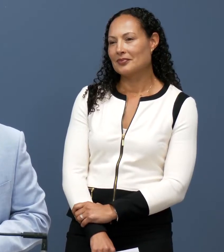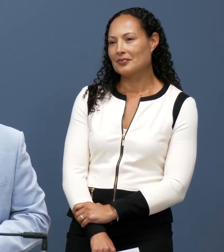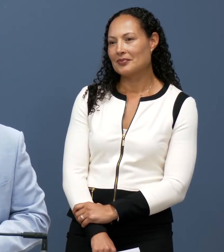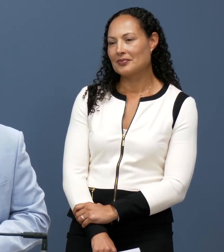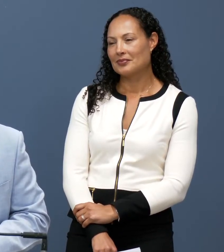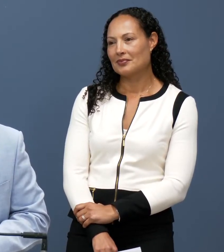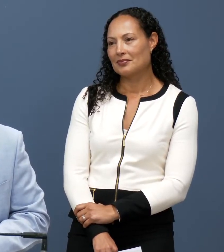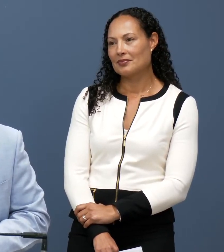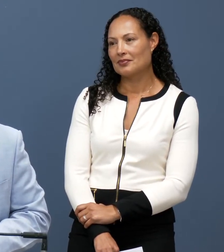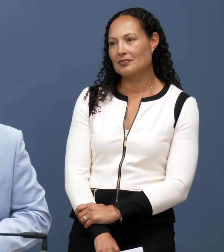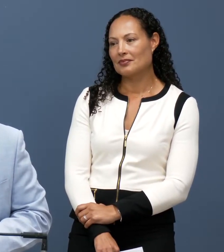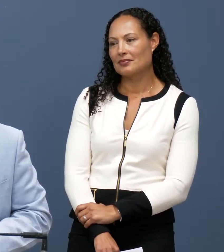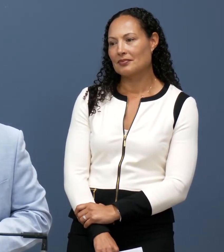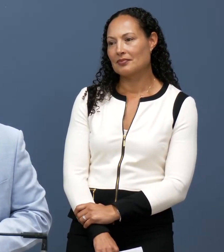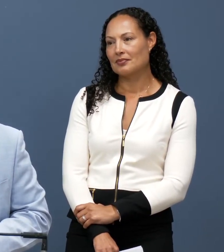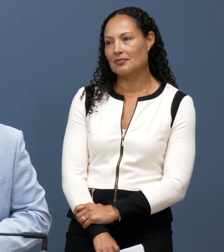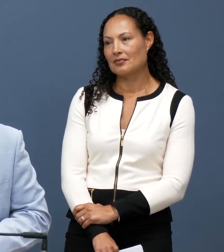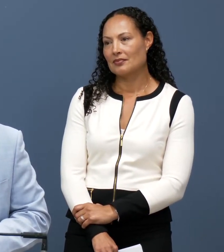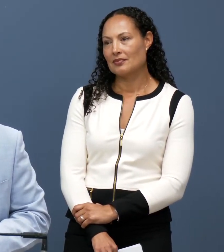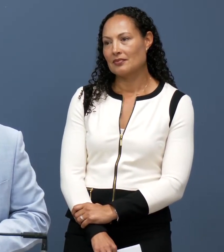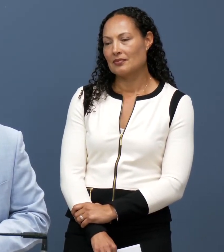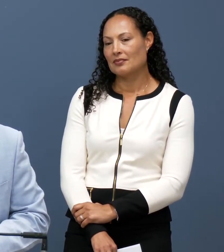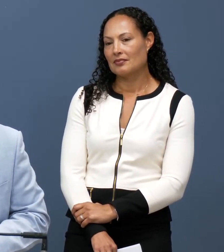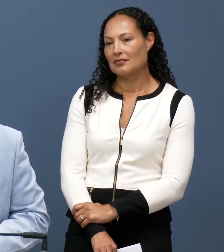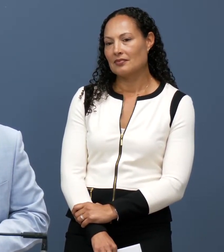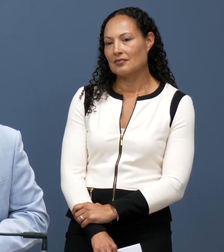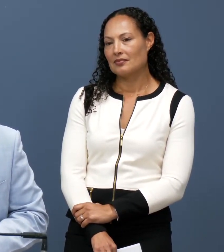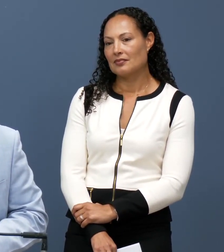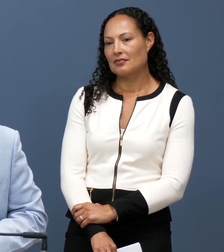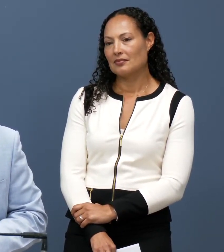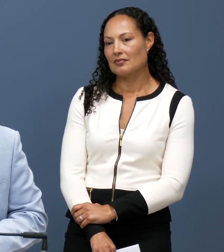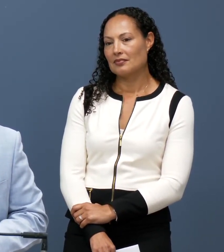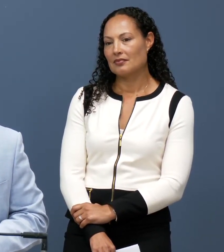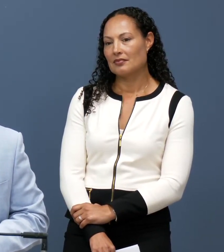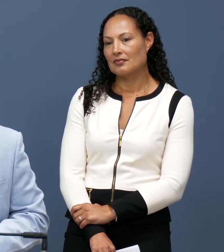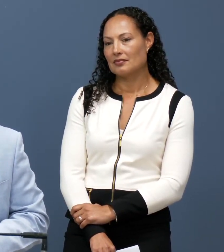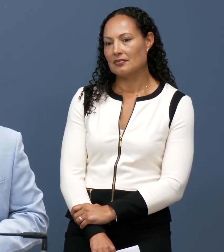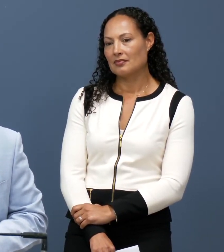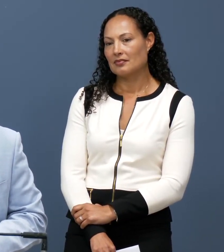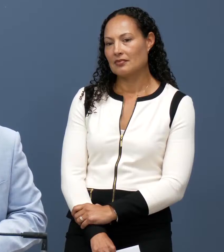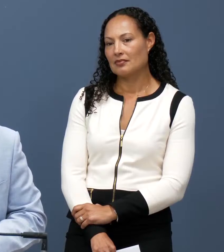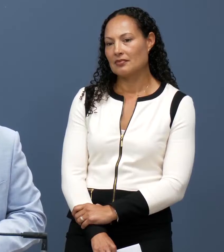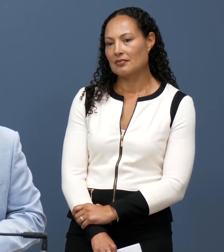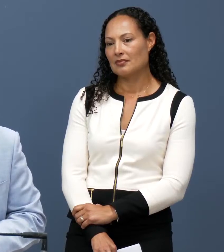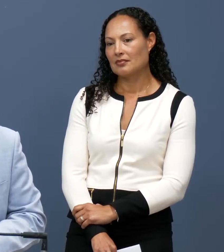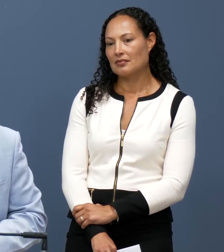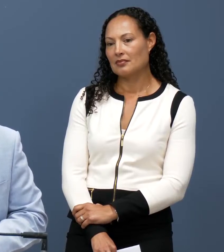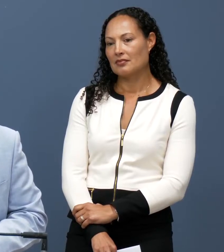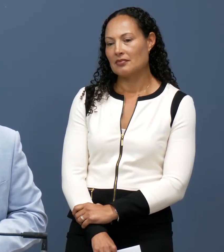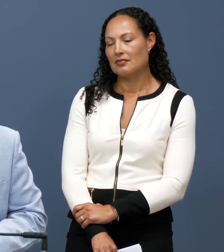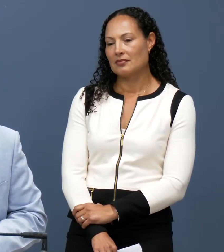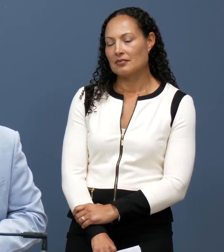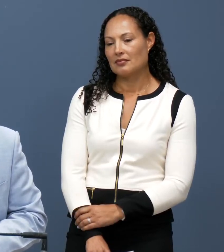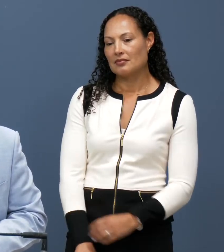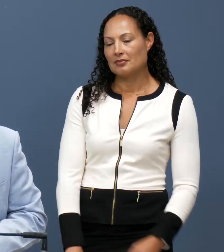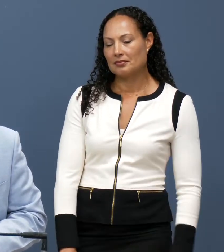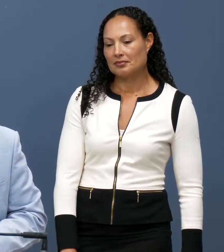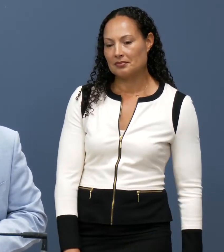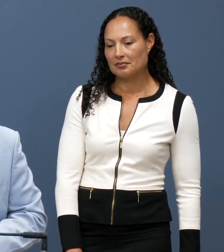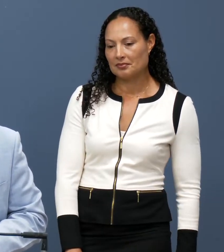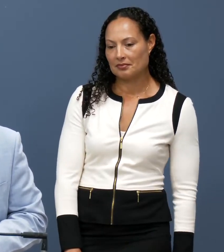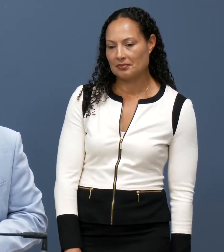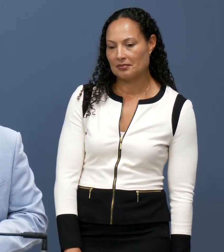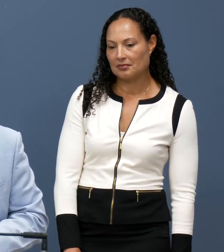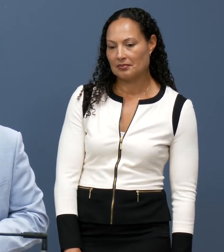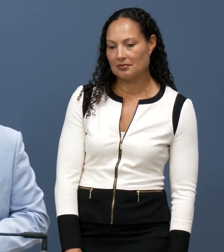ពេលជាមួយគ្នានេះយើងត្រូវតែបន្តគិតគូរដោះស្រាយដល់រឿងអភិវឌ្ឍលំនៅឋាននៅទីក្រុងឡុងបេរបស់យើងដែលជាចំណុចសំខាន់ជាងគេចំណុចសំខាន់នេះឯងហើយដែលធ្វើឲ្យ